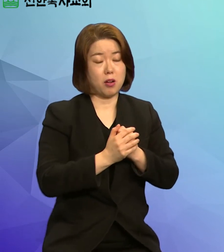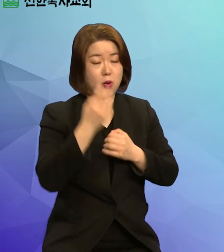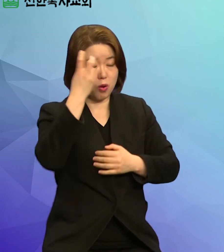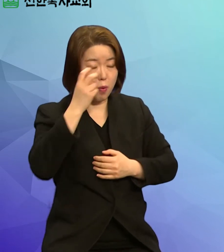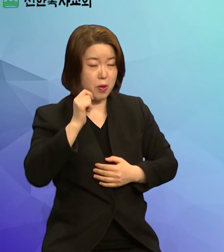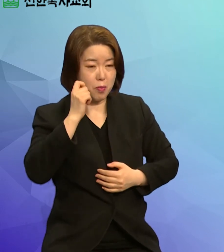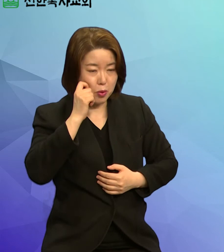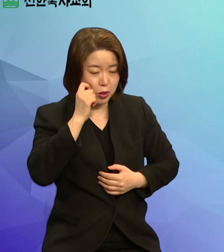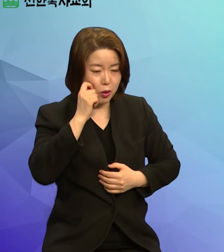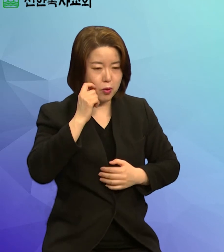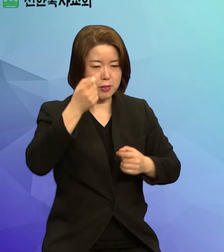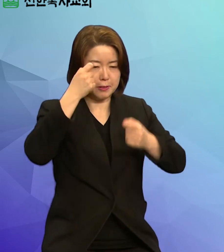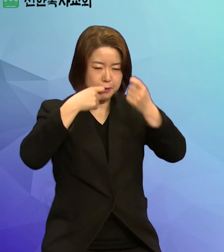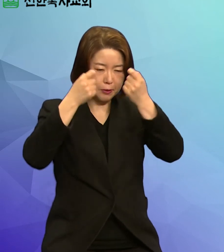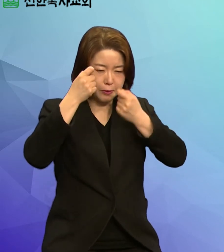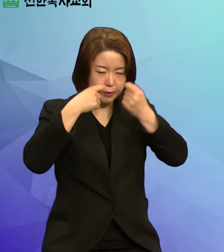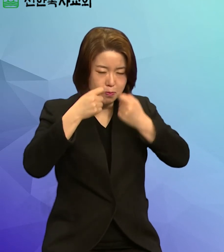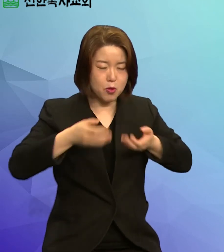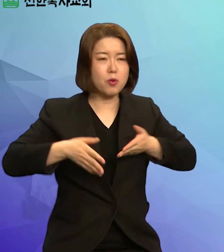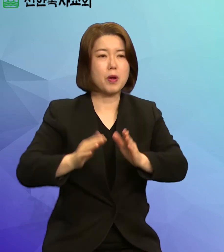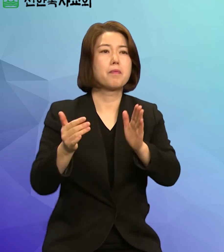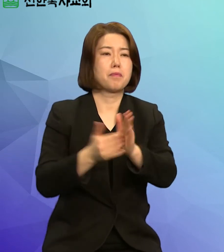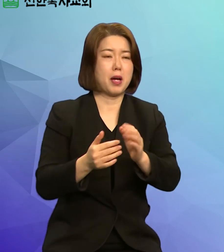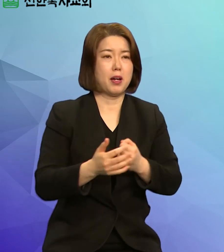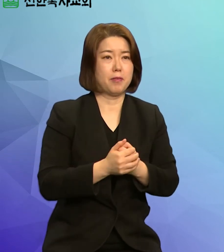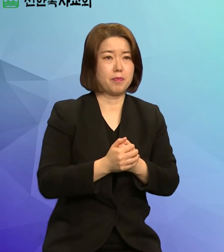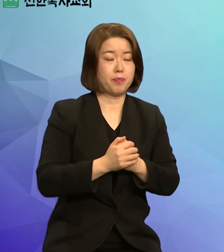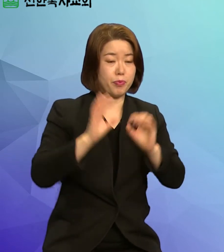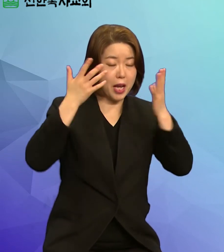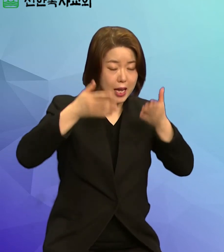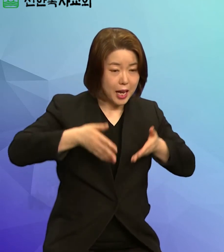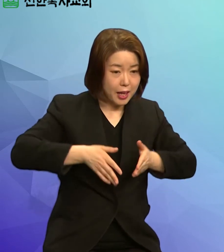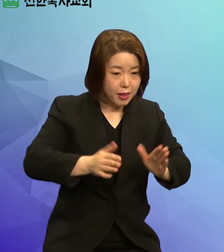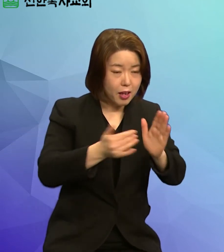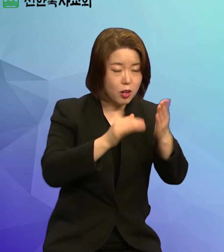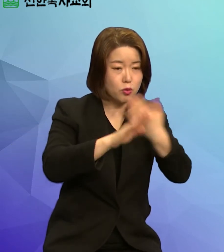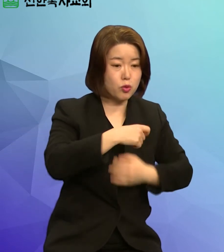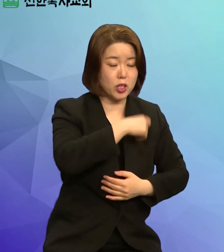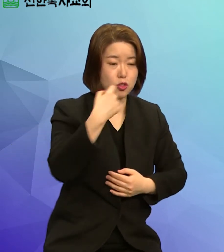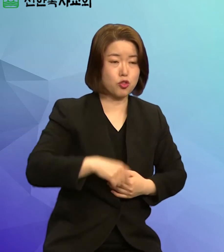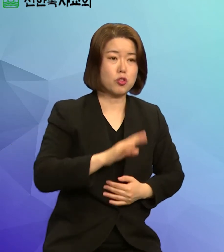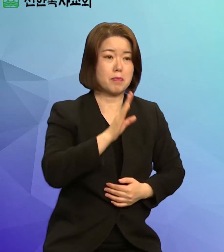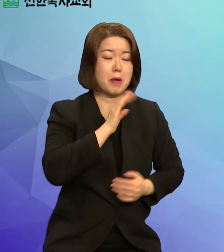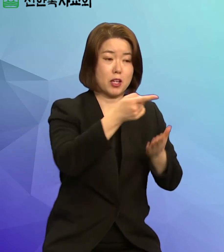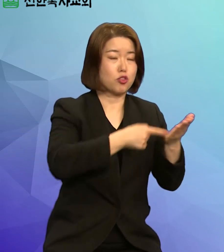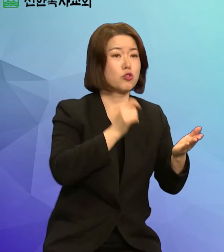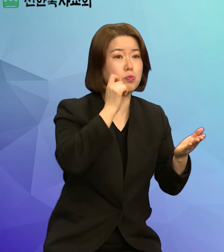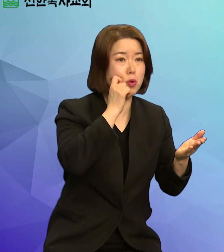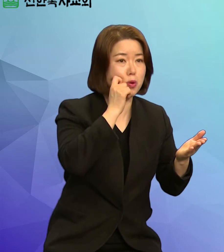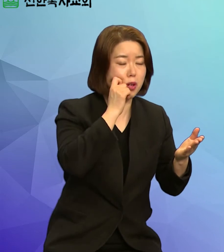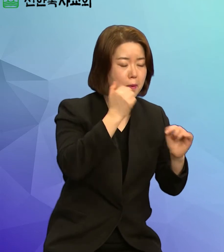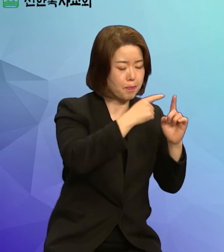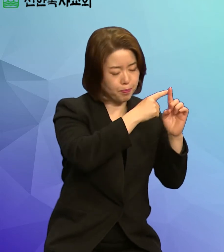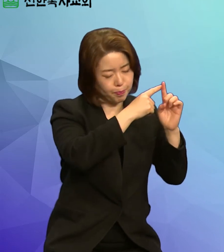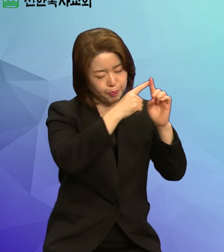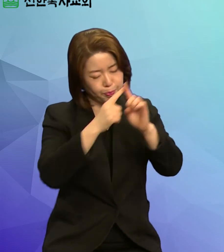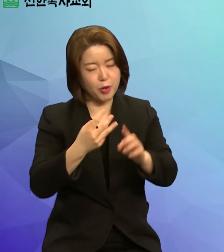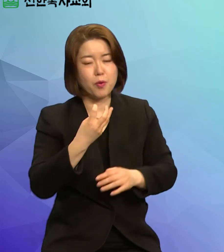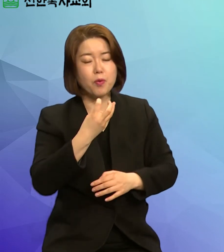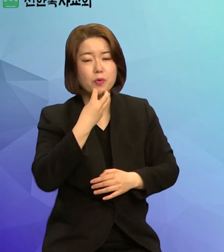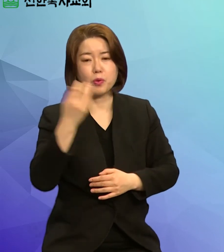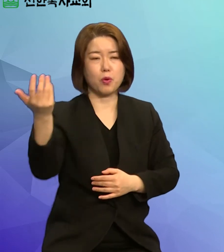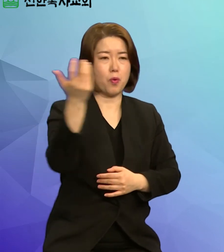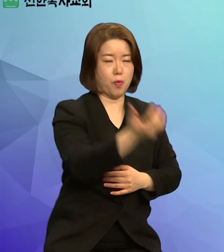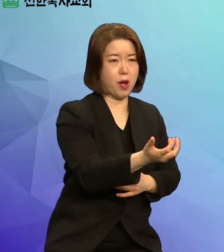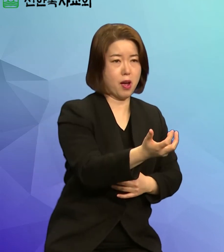낳았습니다. 아기가 태어나 중국에서는 바로 수술할 수 없어 무작정 서울에 와서 서울에서 일하는